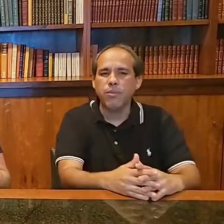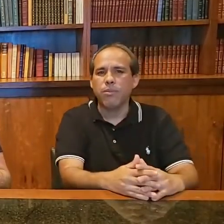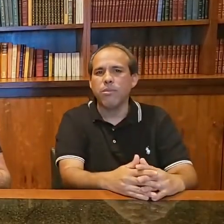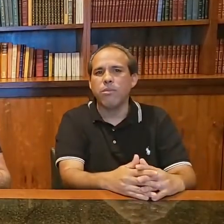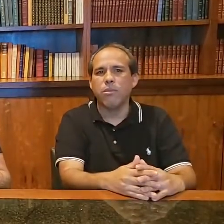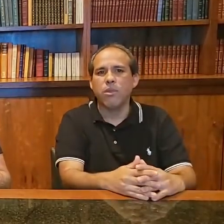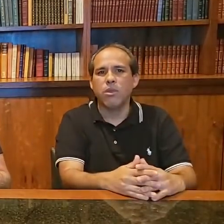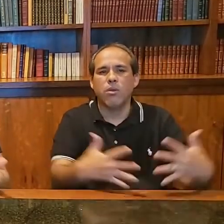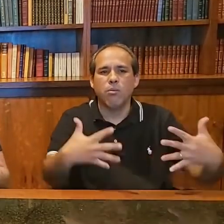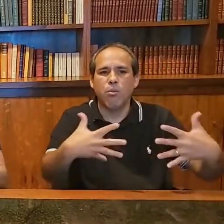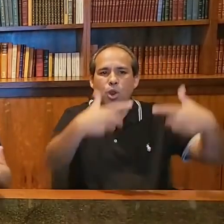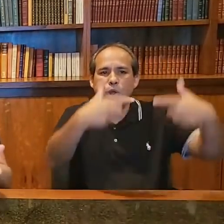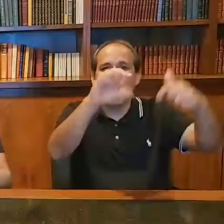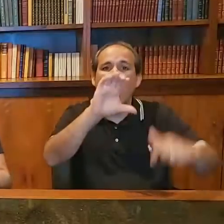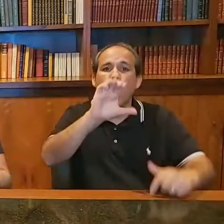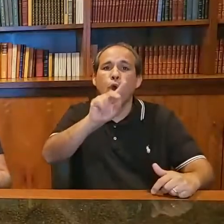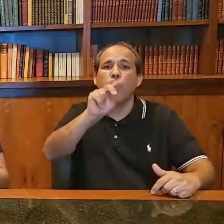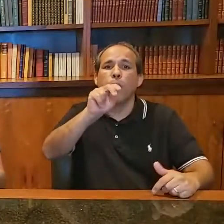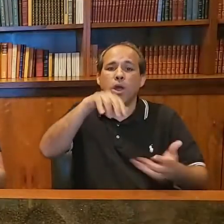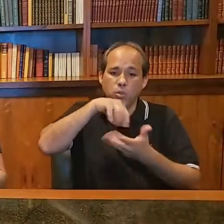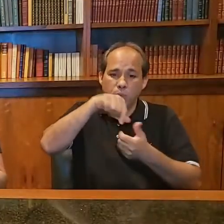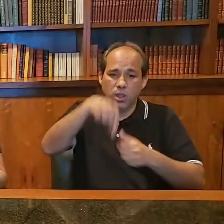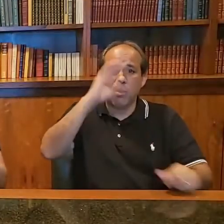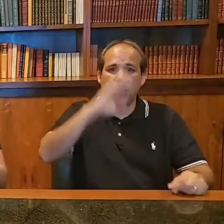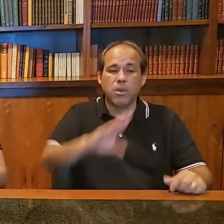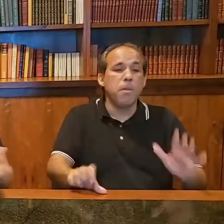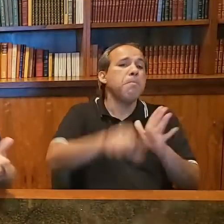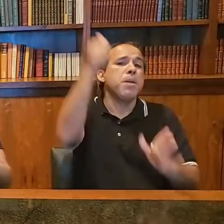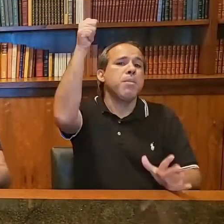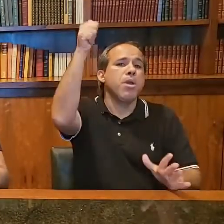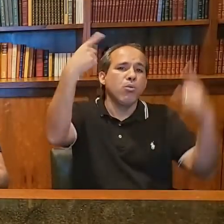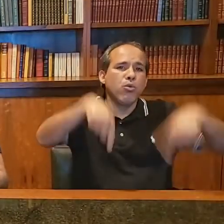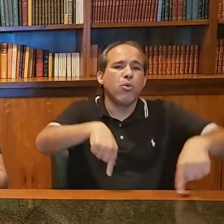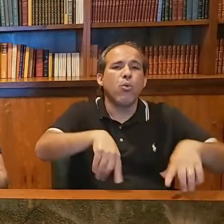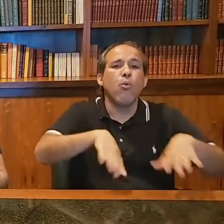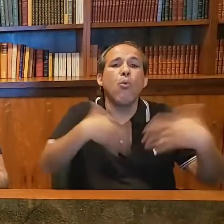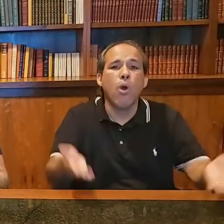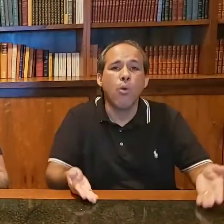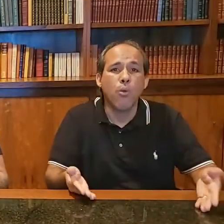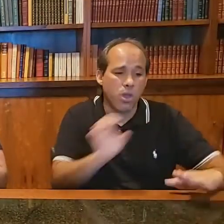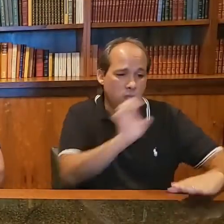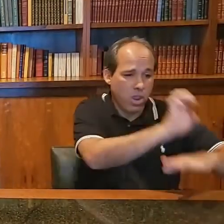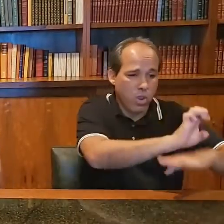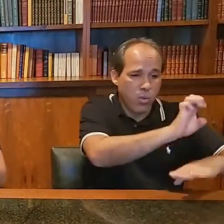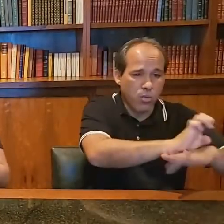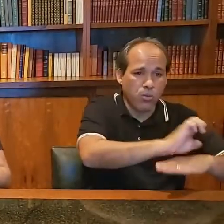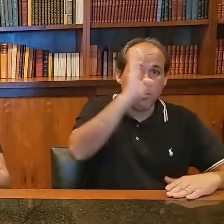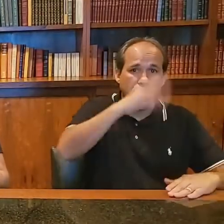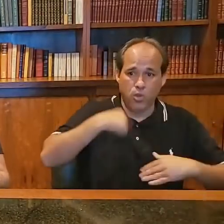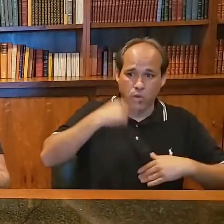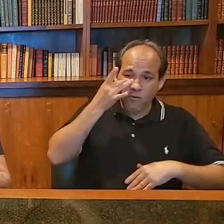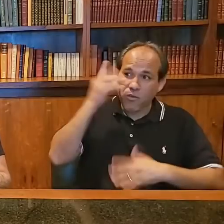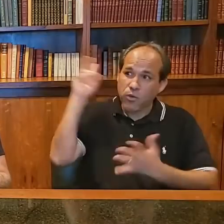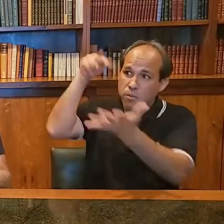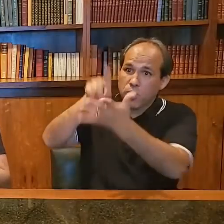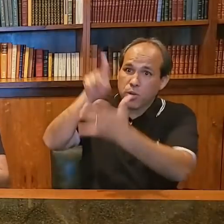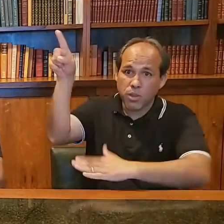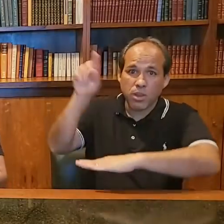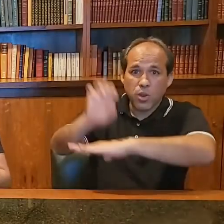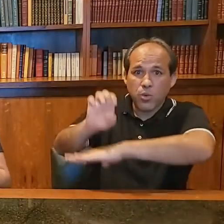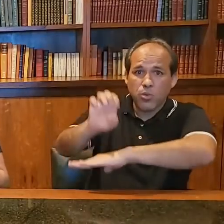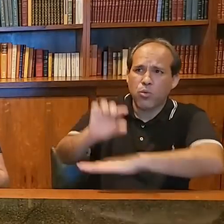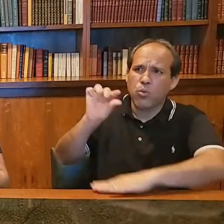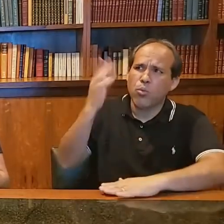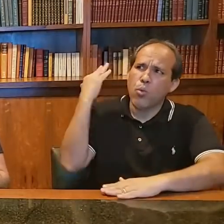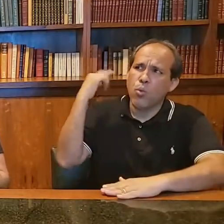a eliminatória da Copa do Mundo Brasil. Primeiro jogo, Equador e Brasil. Eu estive lá no Equador há